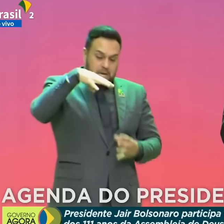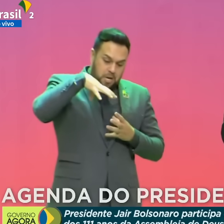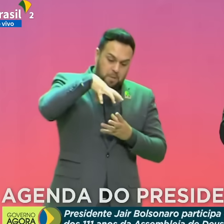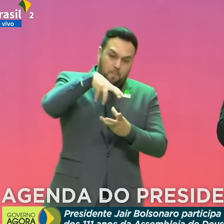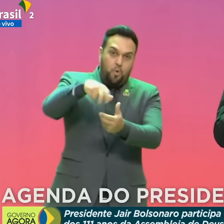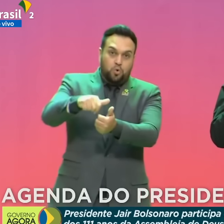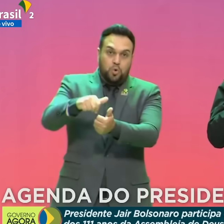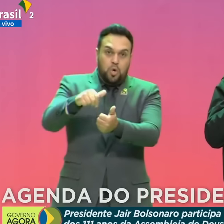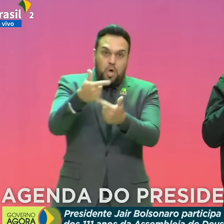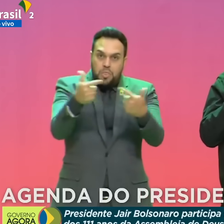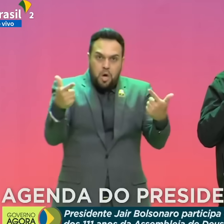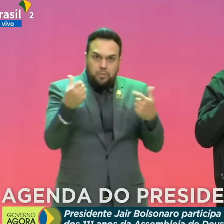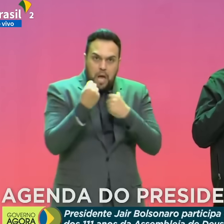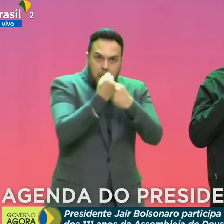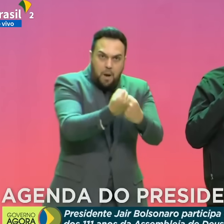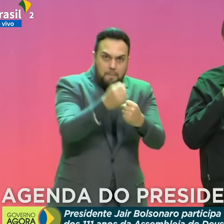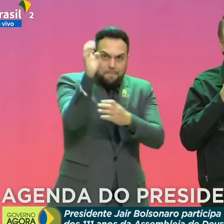fome.